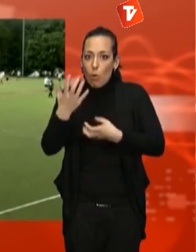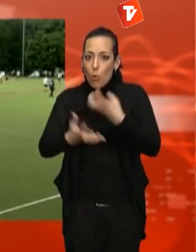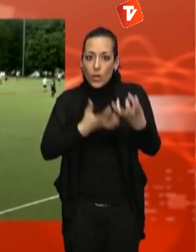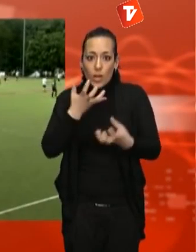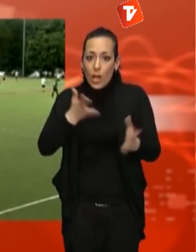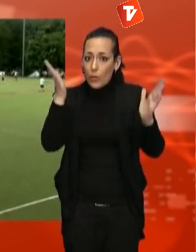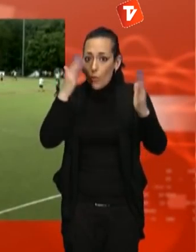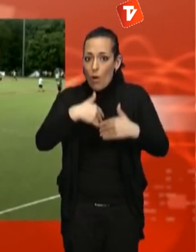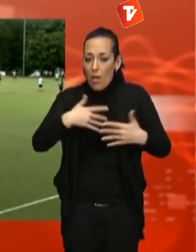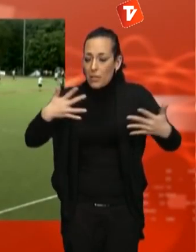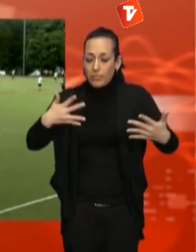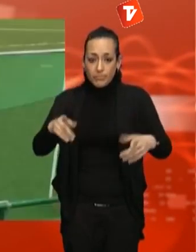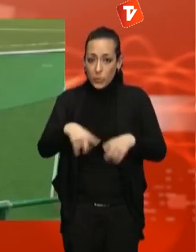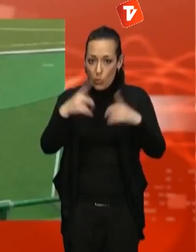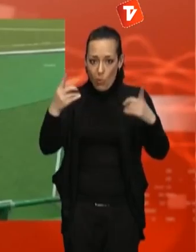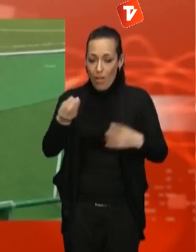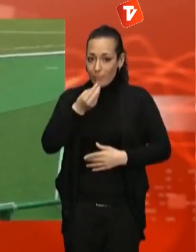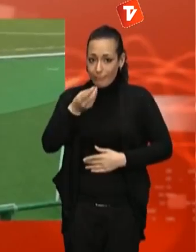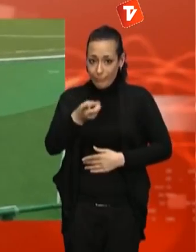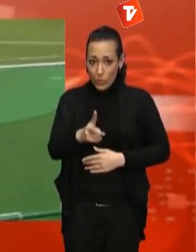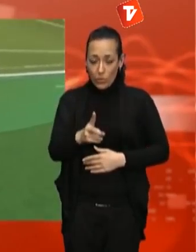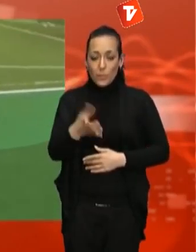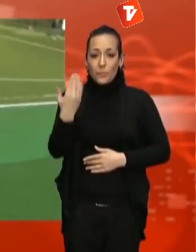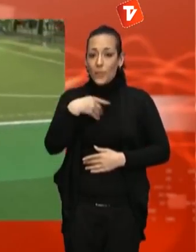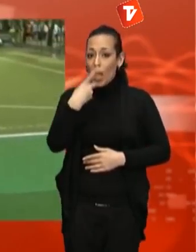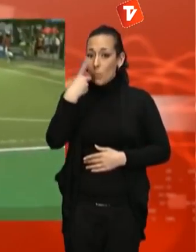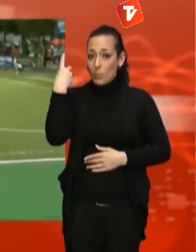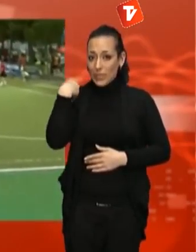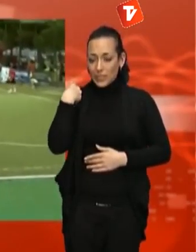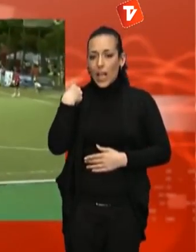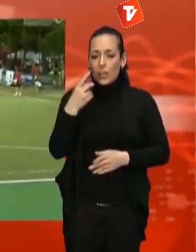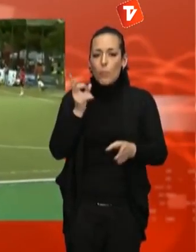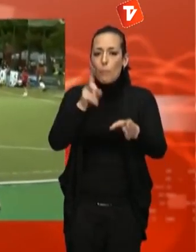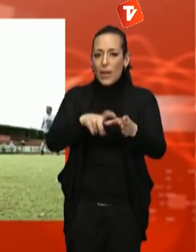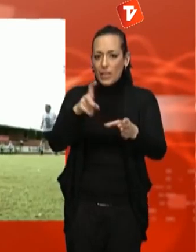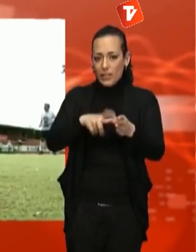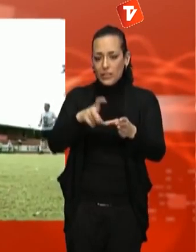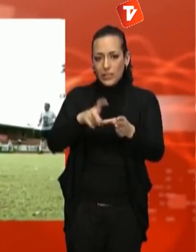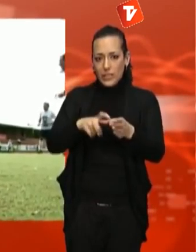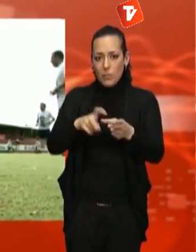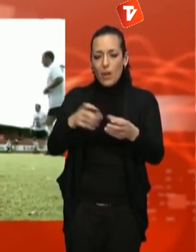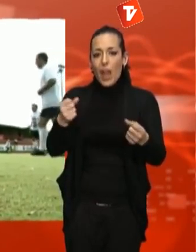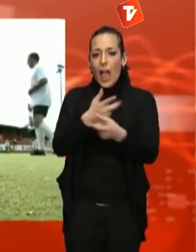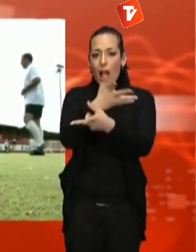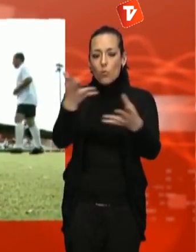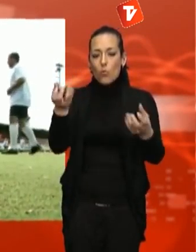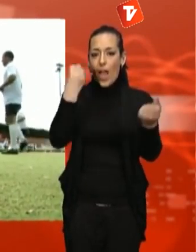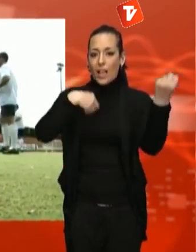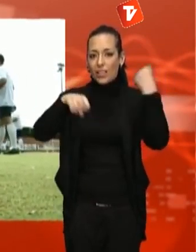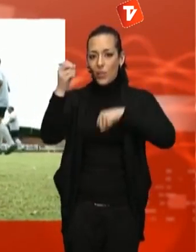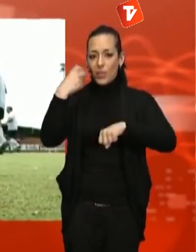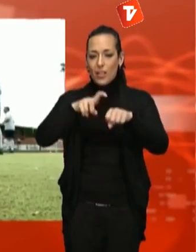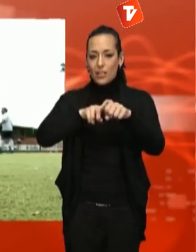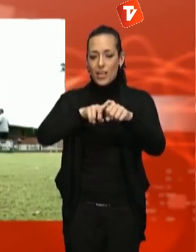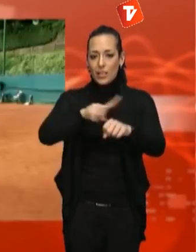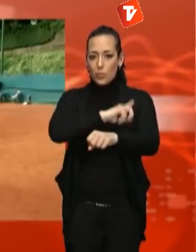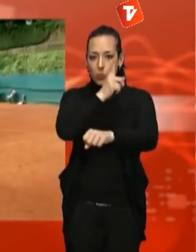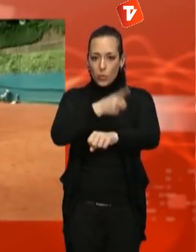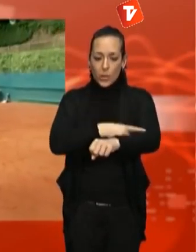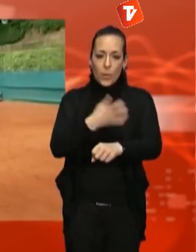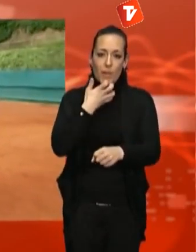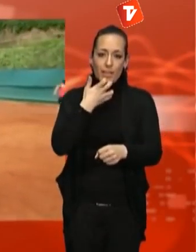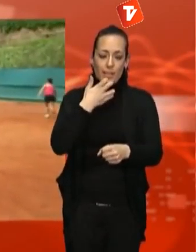L'any passat, més de 850 persones, entre petits i grans, van participar en algunes de les activitats esportives que es van organitzar en diferents disciplines